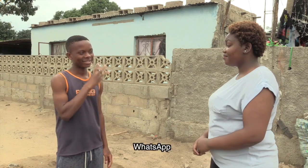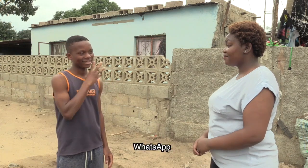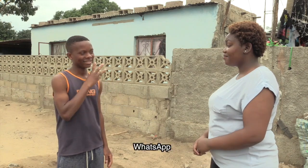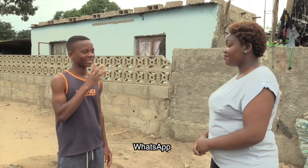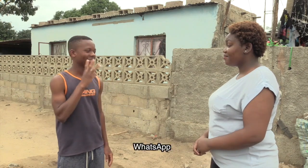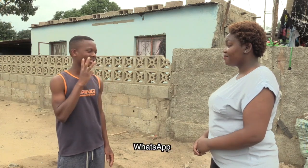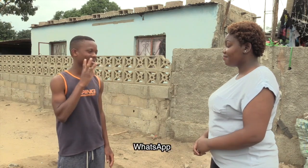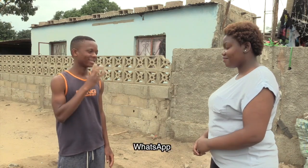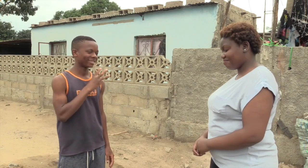WhatsApp,